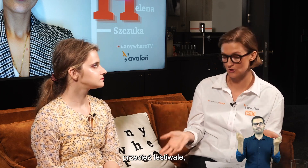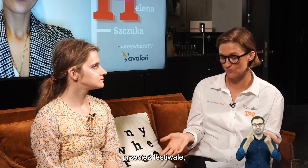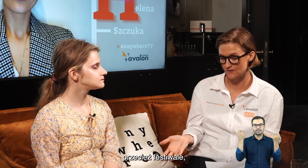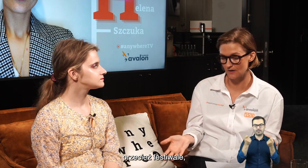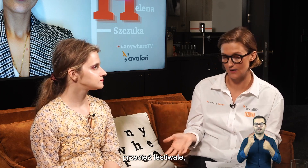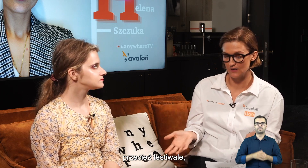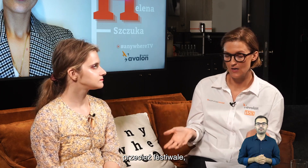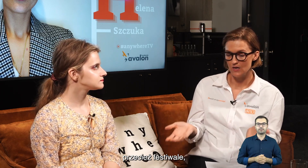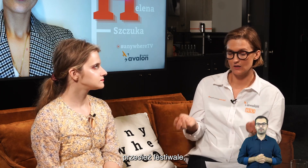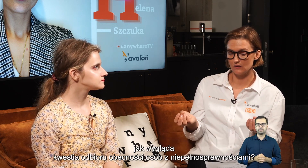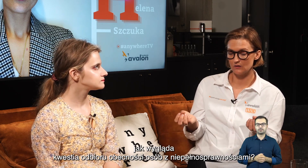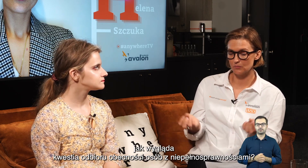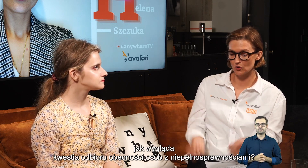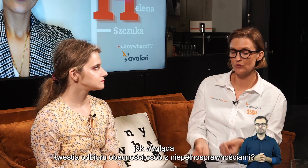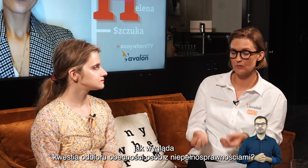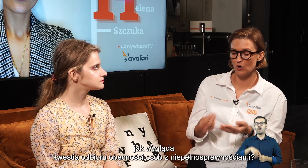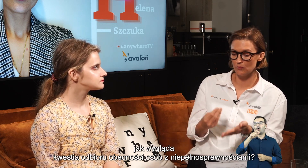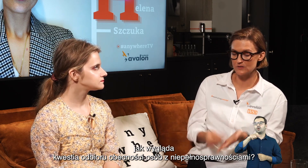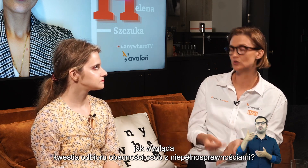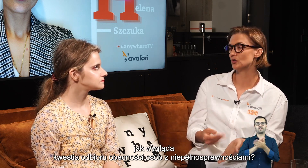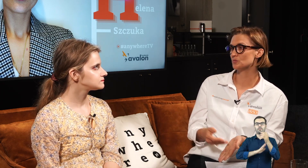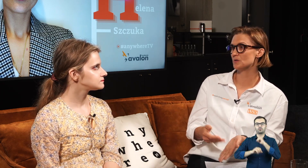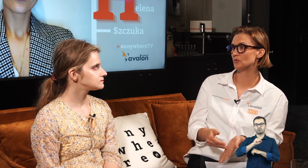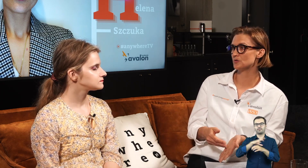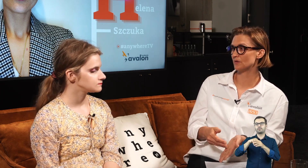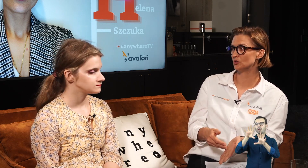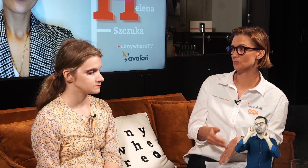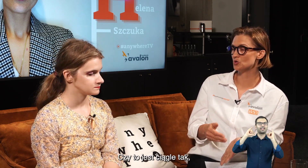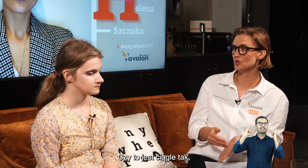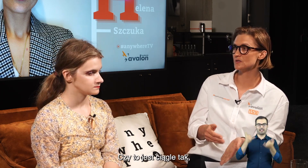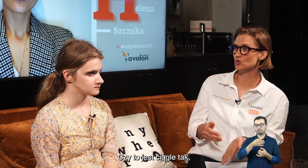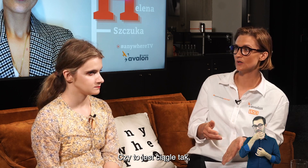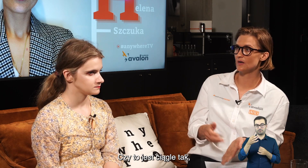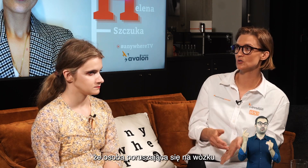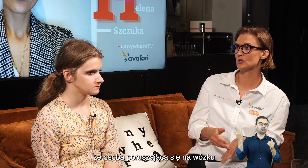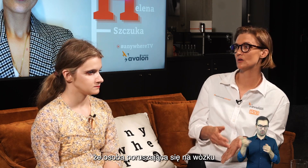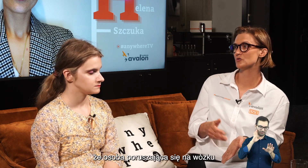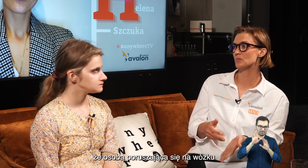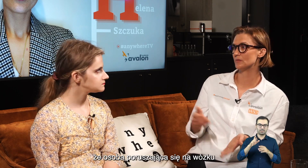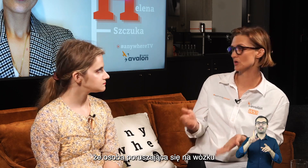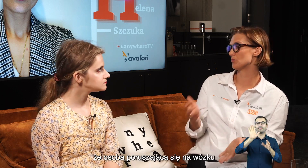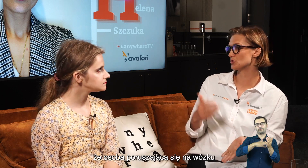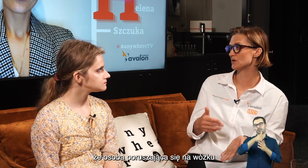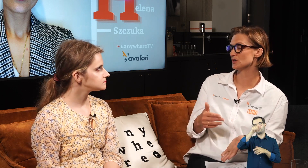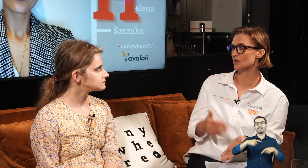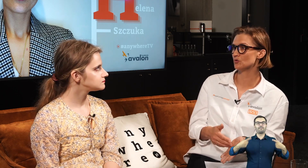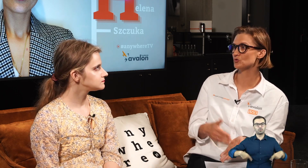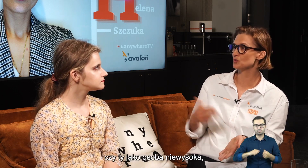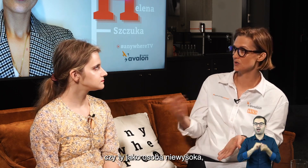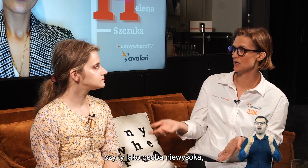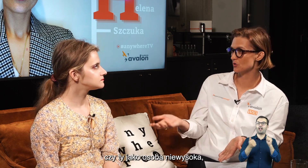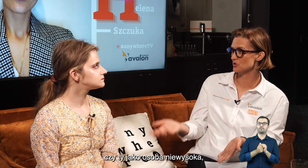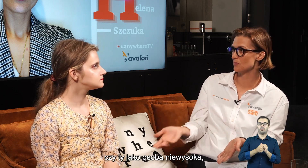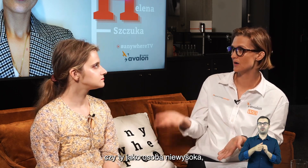rodzaju przecież festiwale, pod kątem obecności osób z niepełnosprawnościami. Czy to jest ciągle tak, że osoba na przykład poruszająca się na